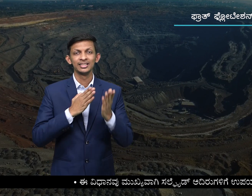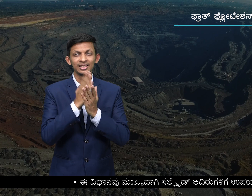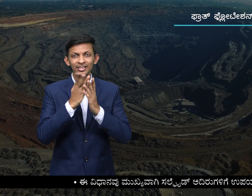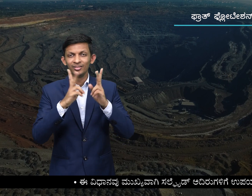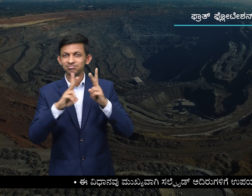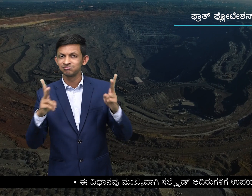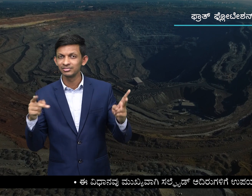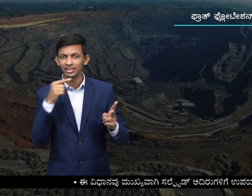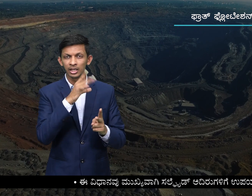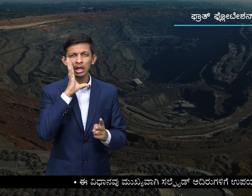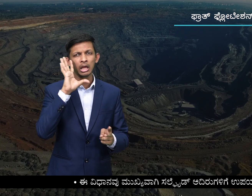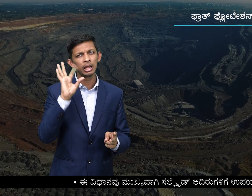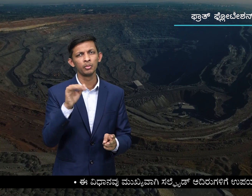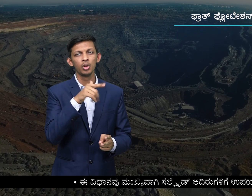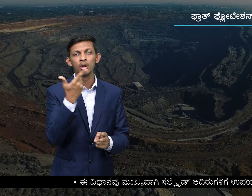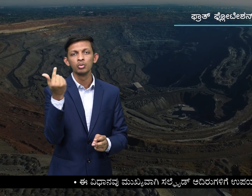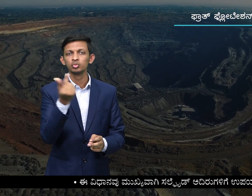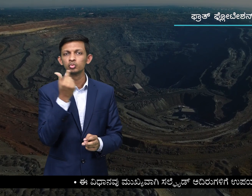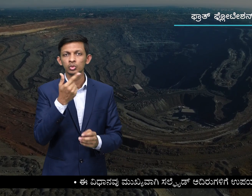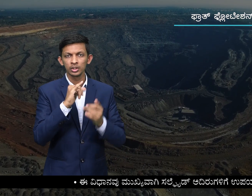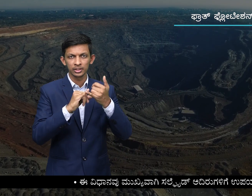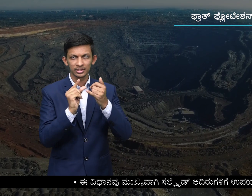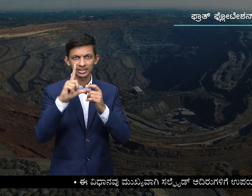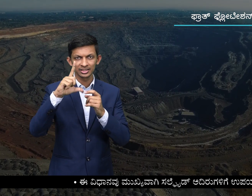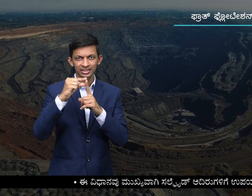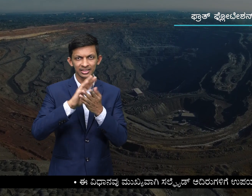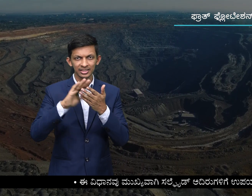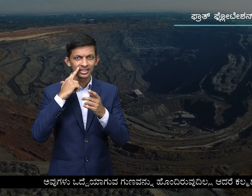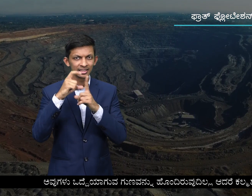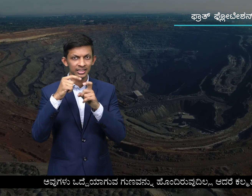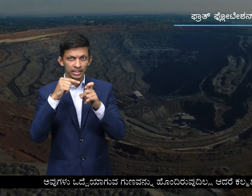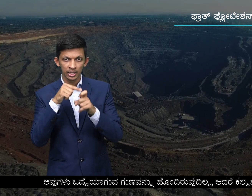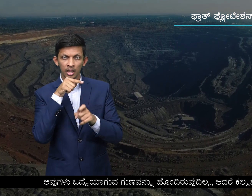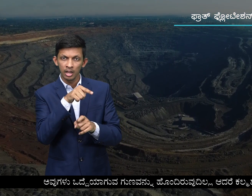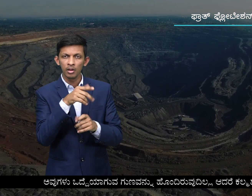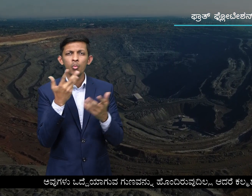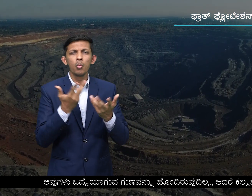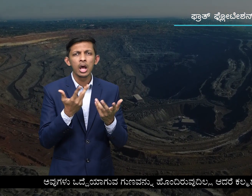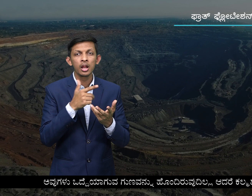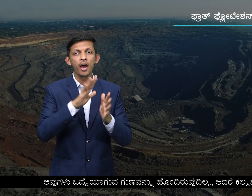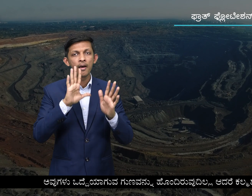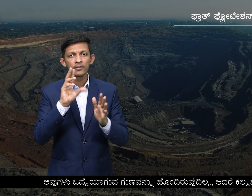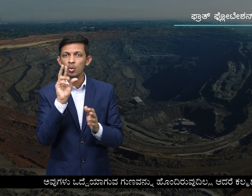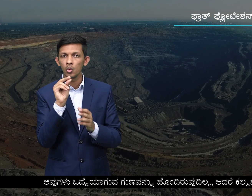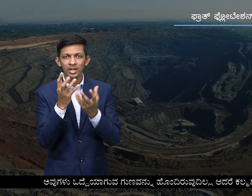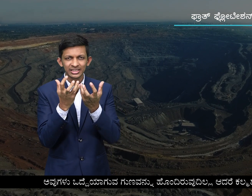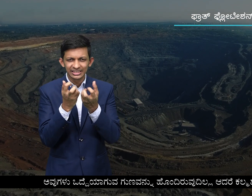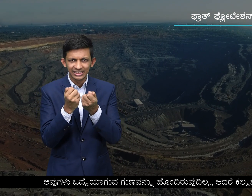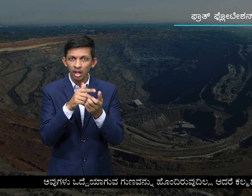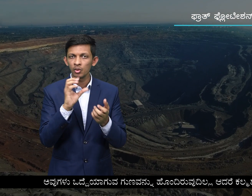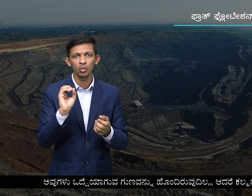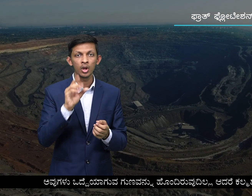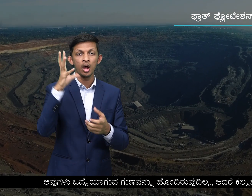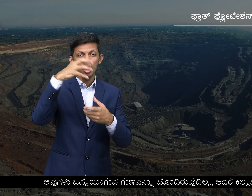ಈ ವಿಧಾನವು ಮುಖ್ಯವಾಗಿ ಸಲ್ಫೈಡ್ ಅದಿರುಗಳಿಗೆ ಉಪಯುಕ್ತವಾಗಿದೆ. ಅವುಗಳ ಒದ್ದೆಯಾಗುವ ಗುಣವನ್ನ ಹೊಂದಿರುವುದಿಲ್ಲ,